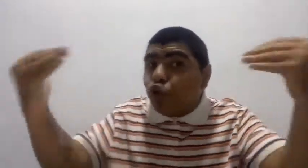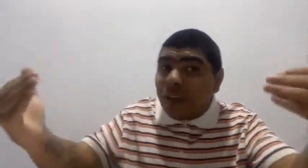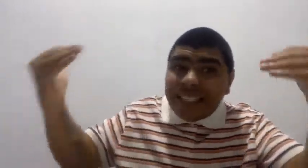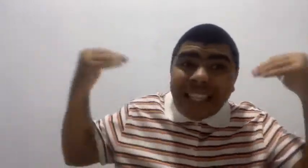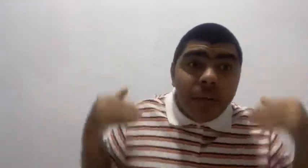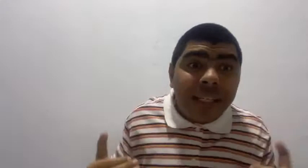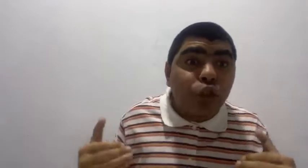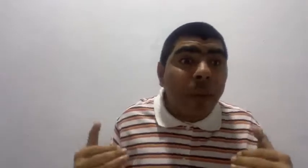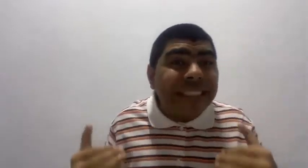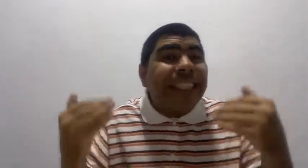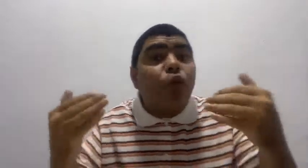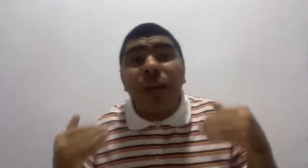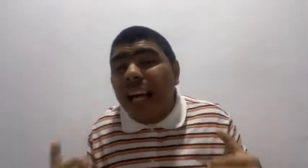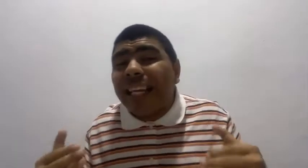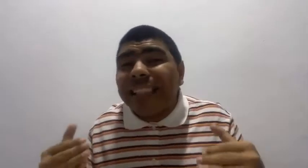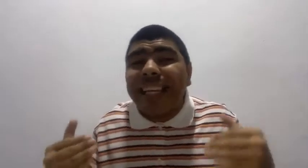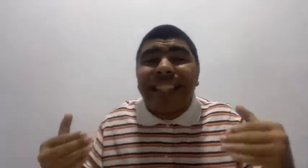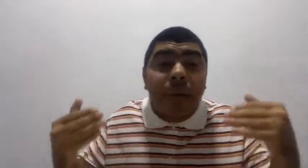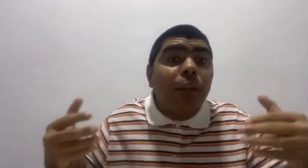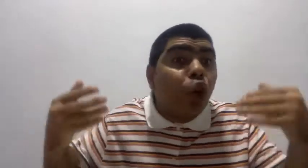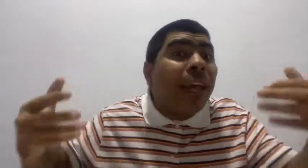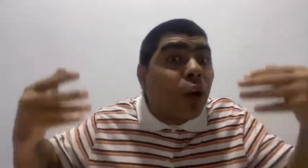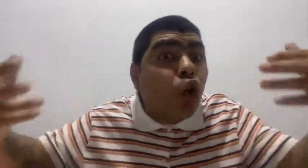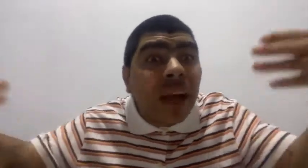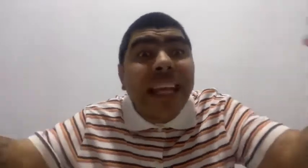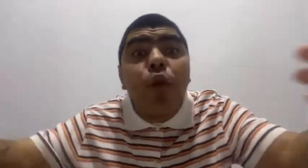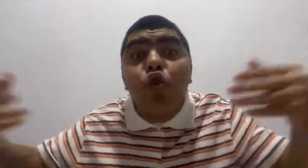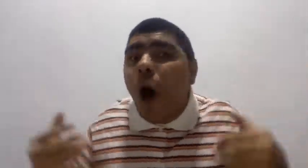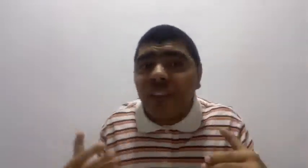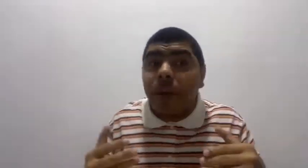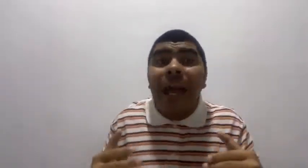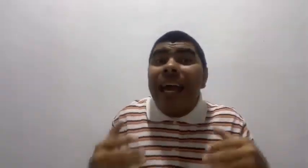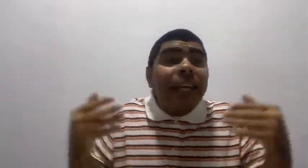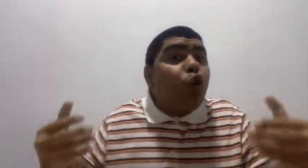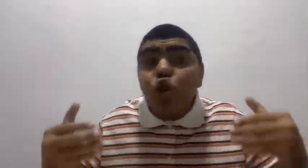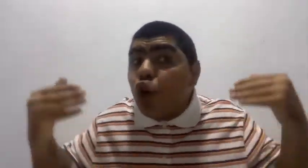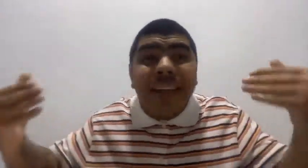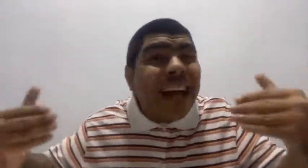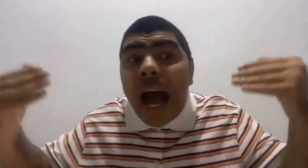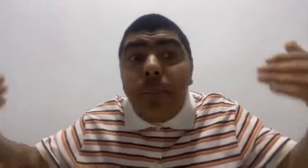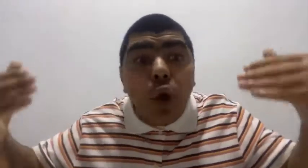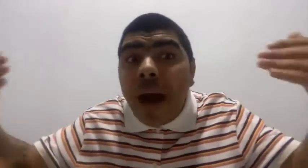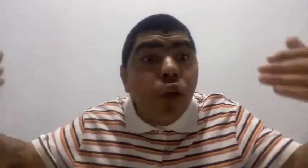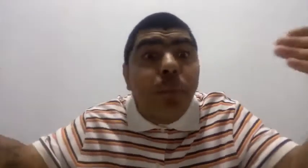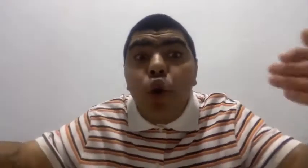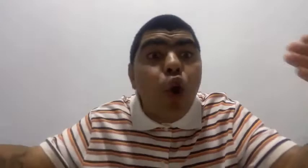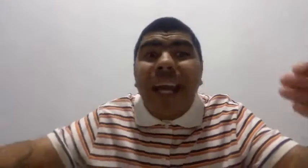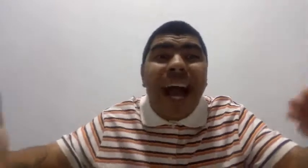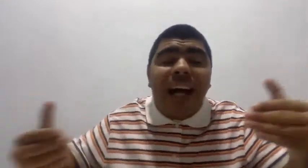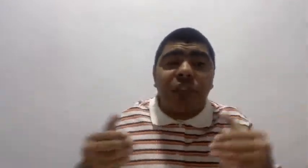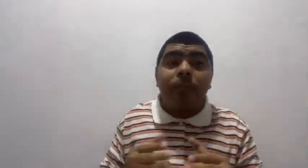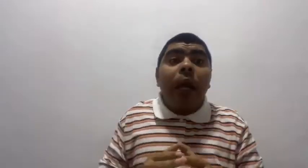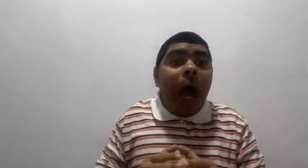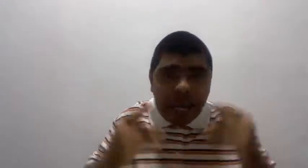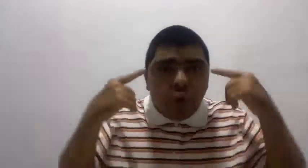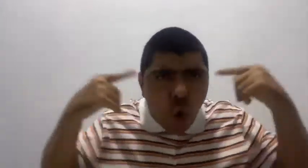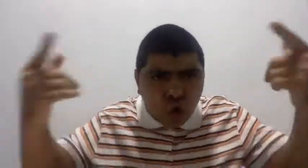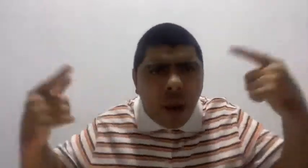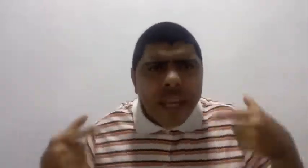7 del verso 21 en adelante, está hablando de cosas que uno hace y uno no es aprobado por lo que hace. Escucha bien,